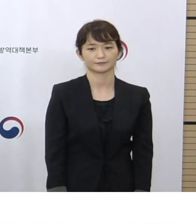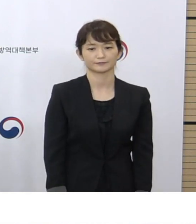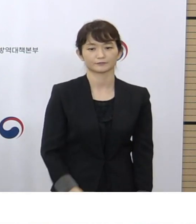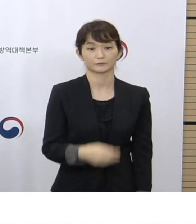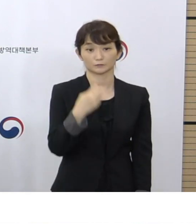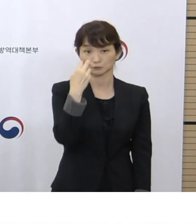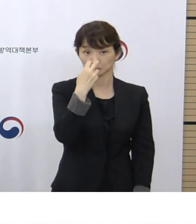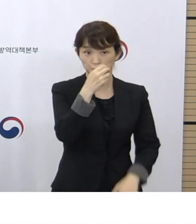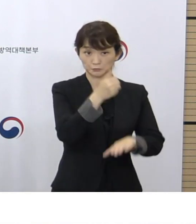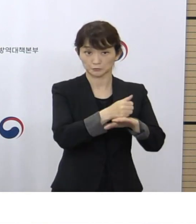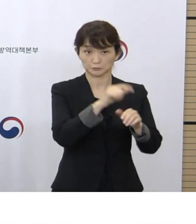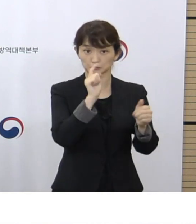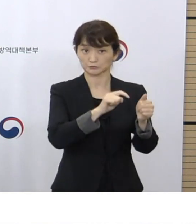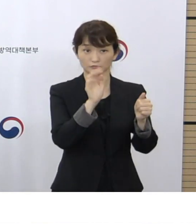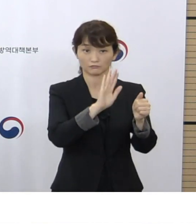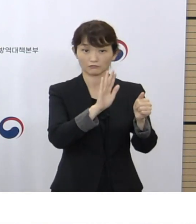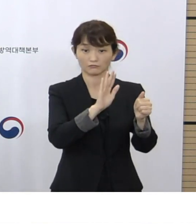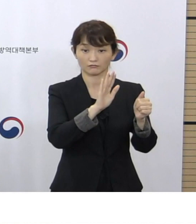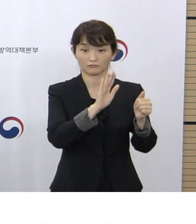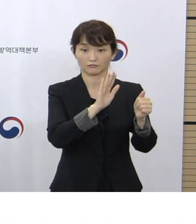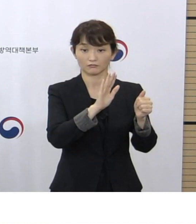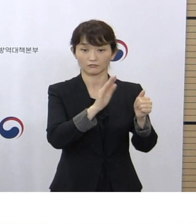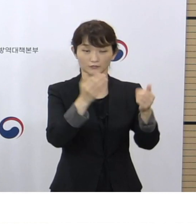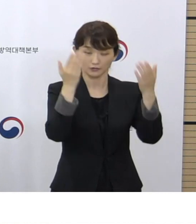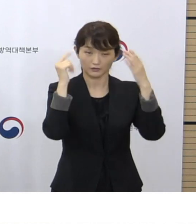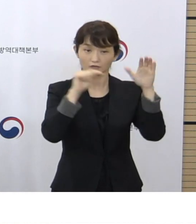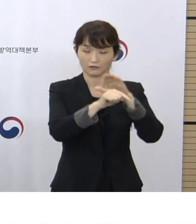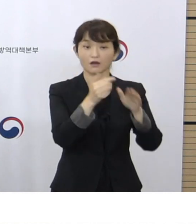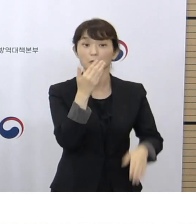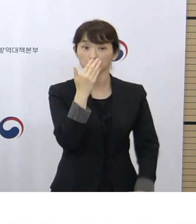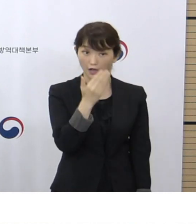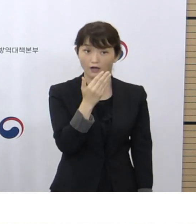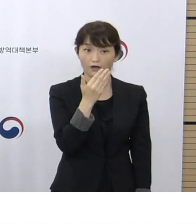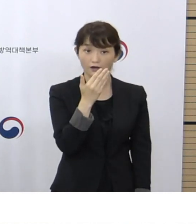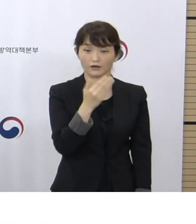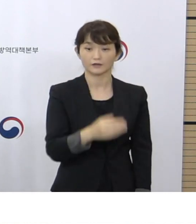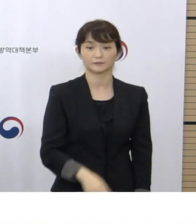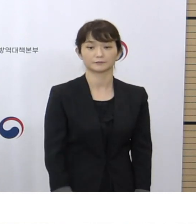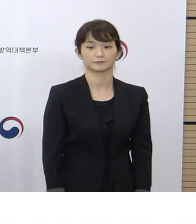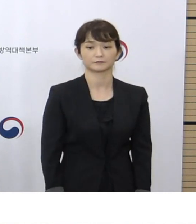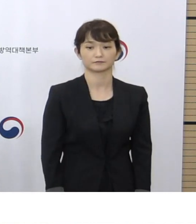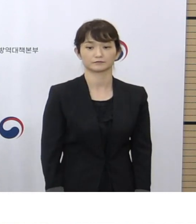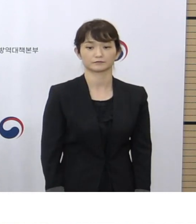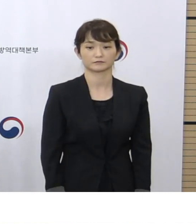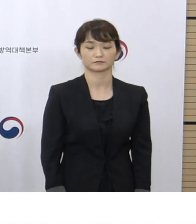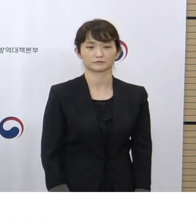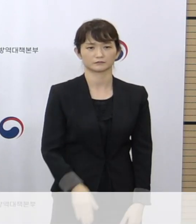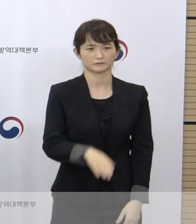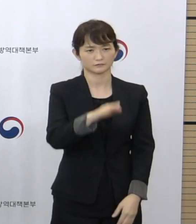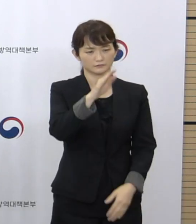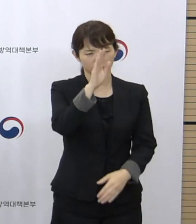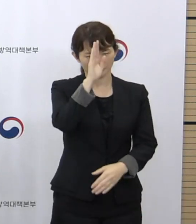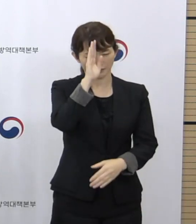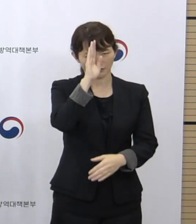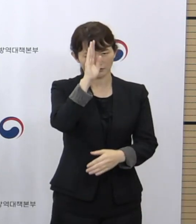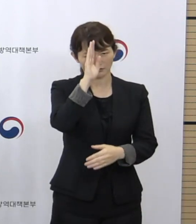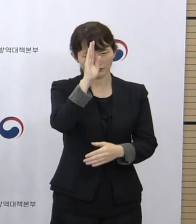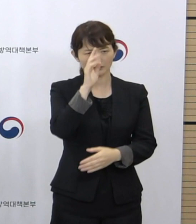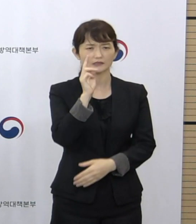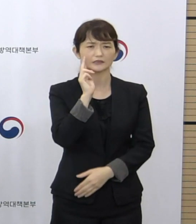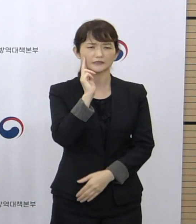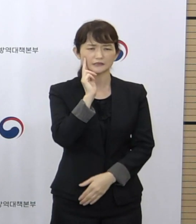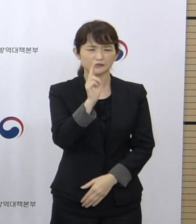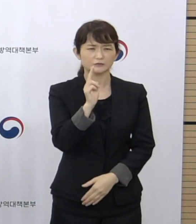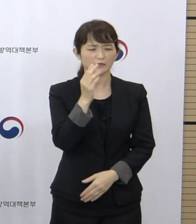검사 결과가 음성일 경우 등교가 가능하지만 증상이 지속되거나